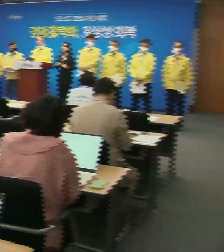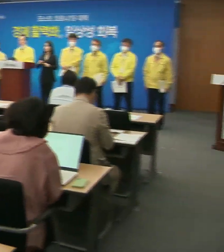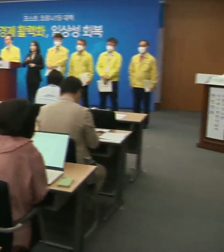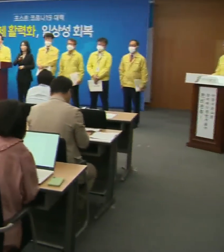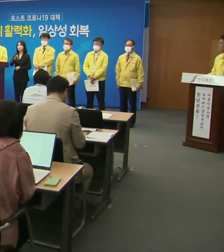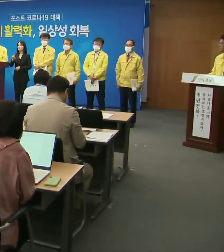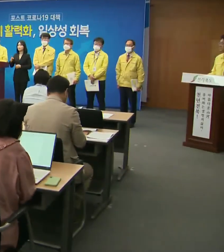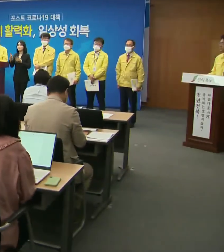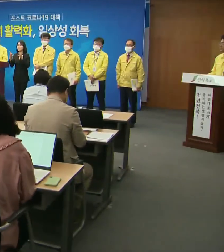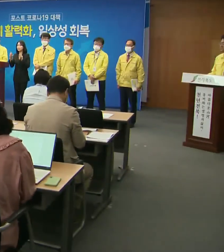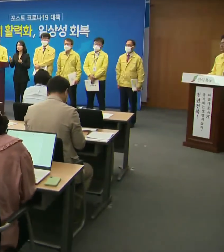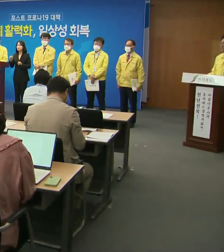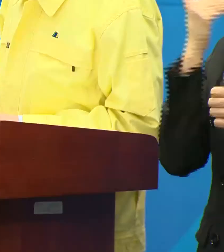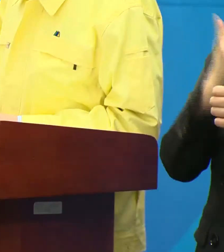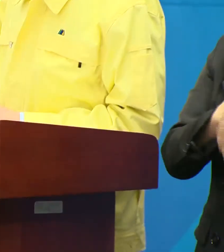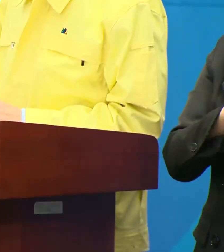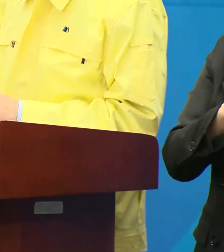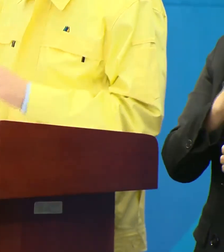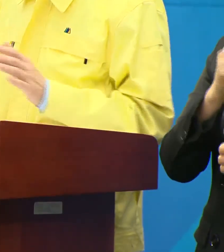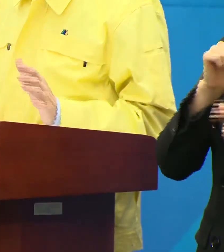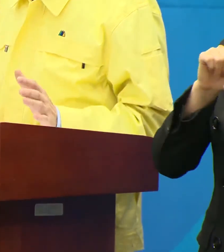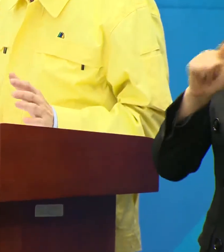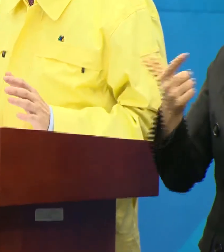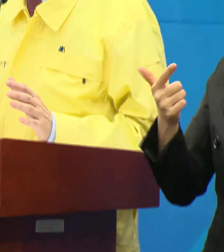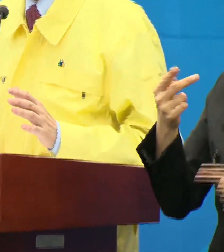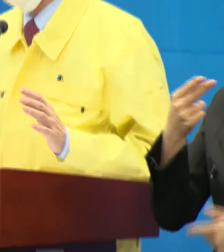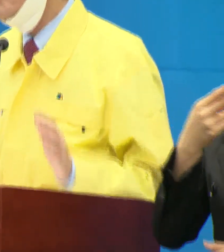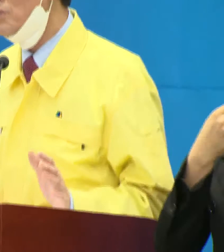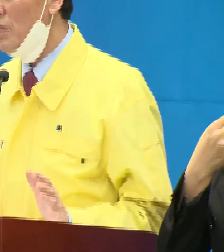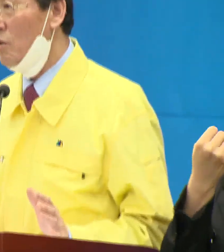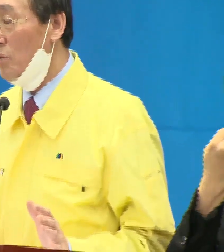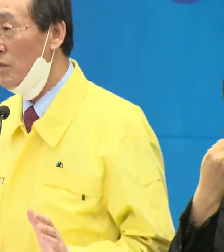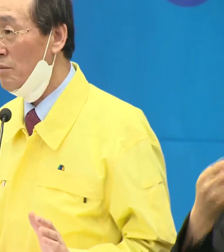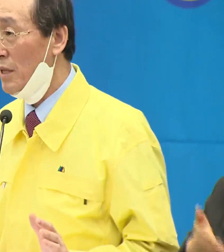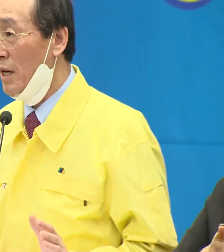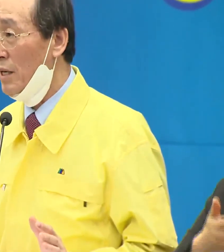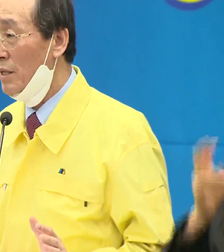코로나 이전으로 돌아가는 것. 깨끗하고 청정한 지역이라는 이미지에 맞게